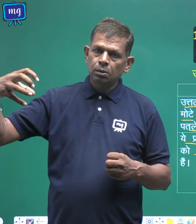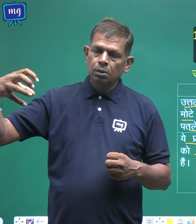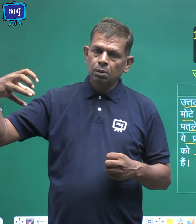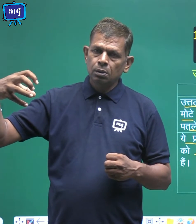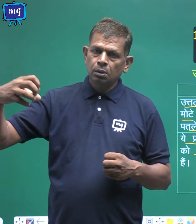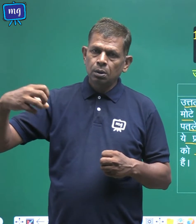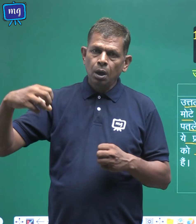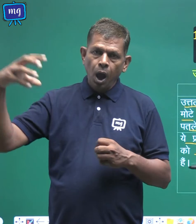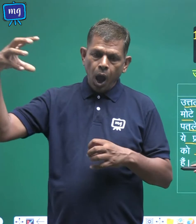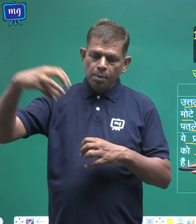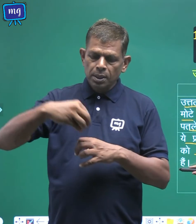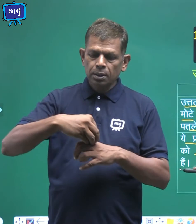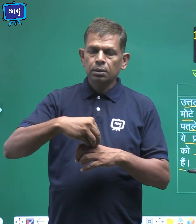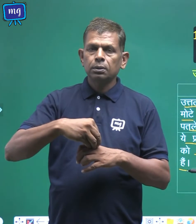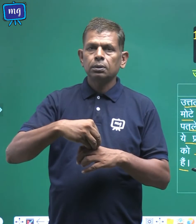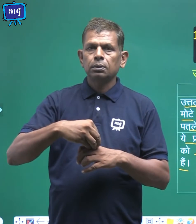अभिसरित करते हैं।